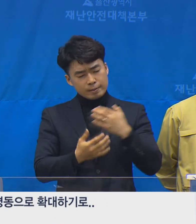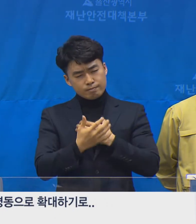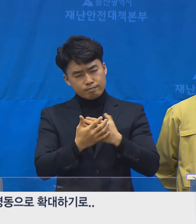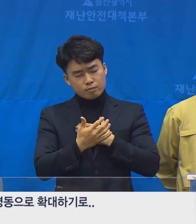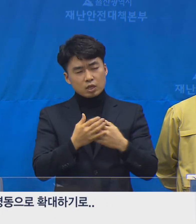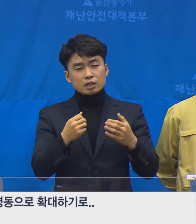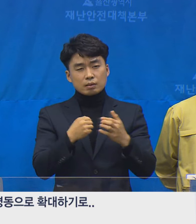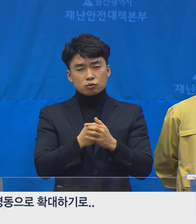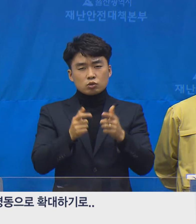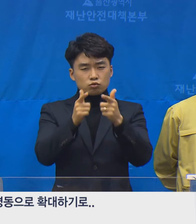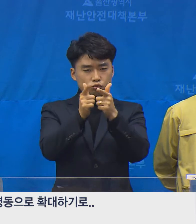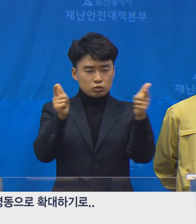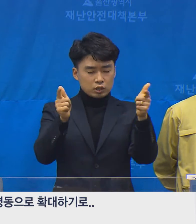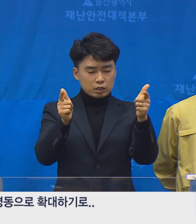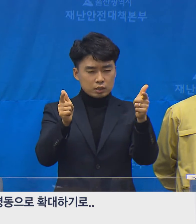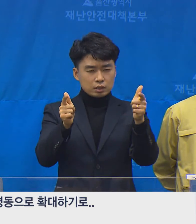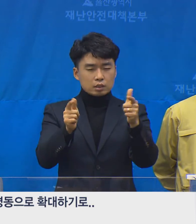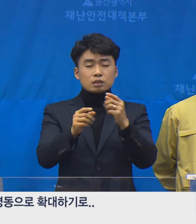싶어서 지금 61병동을